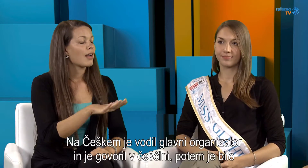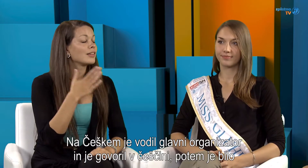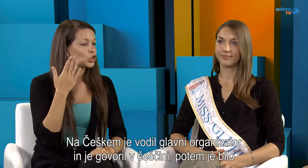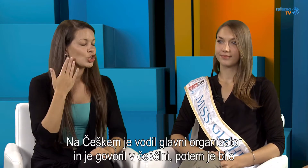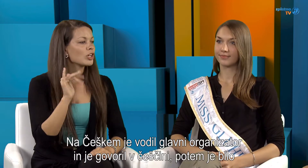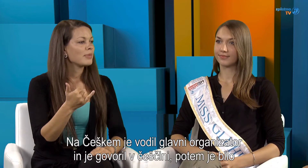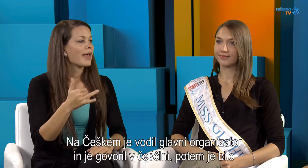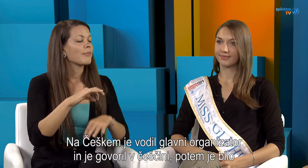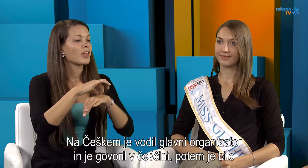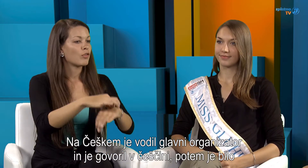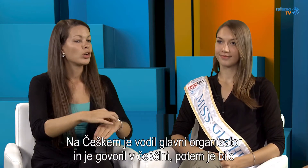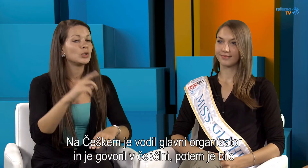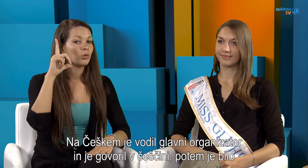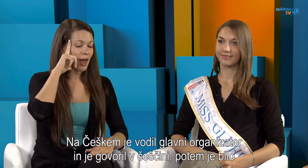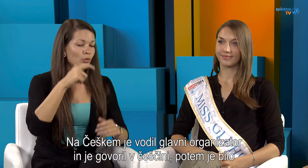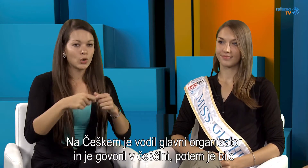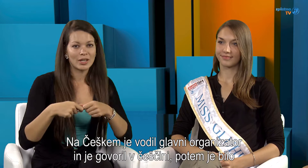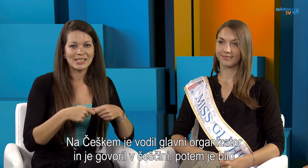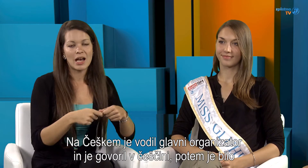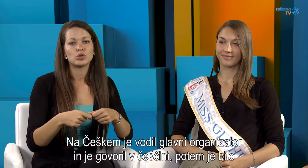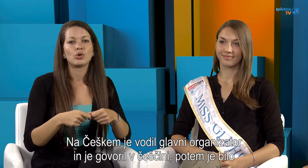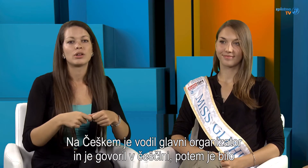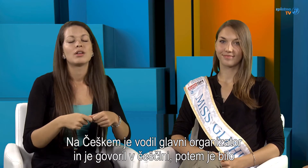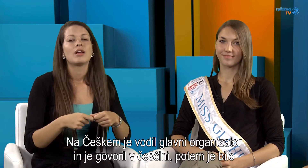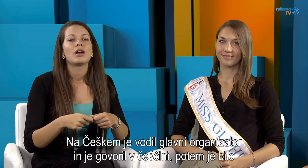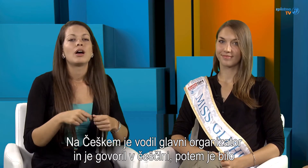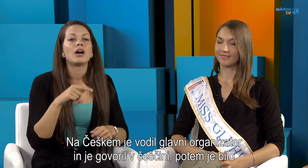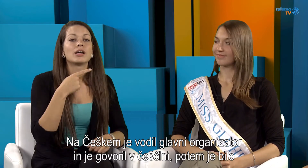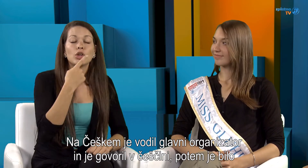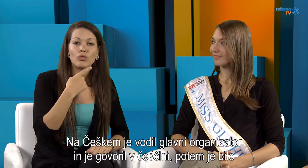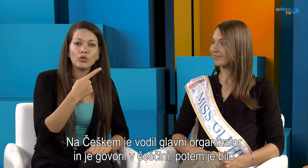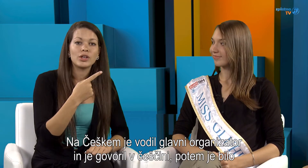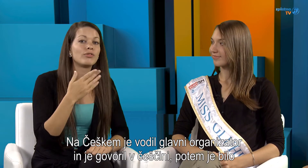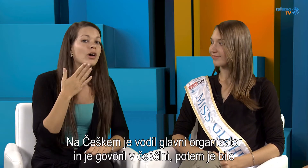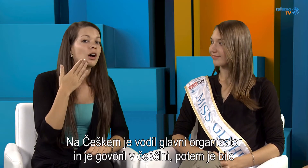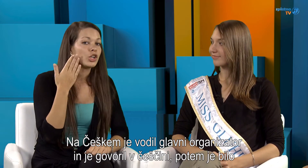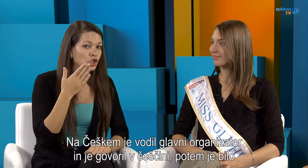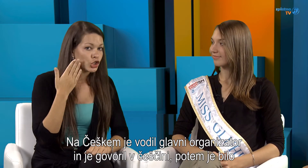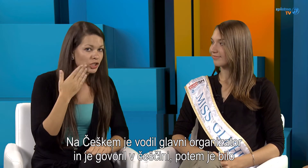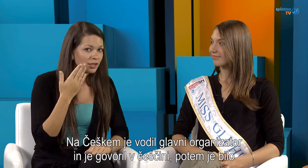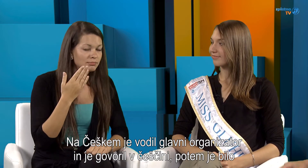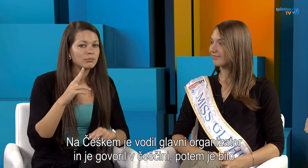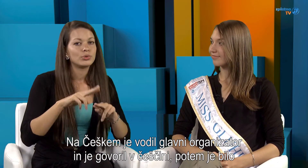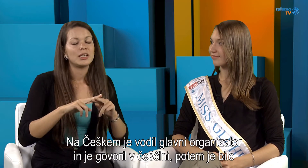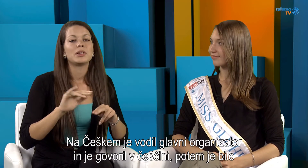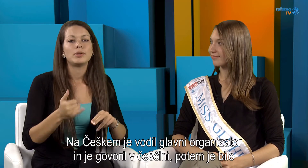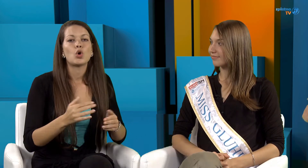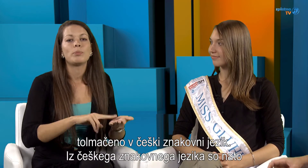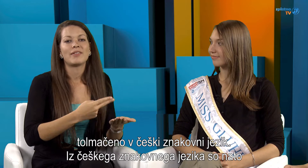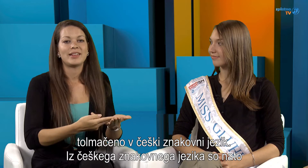Na Češkem je vodil glavni organizator, ki je govoril v češčini. Potem je bilo prevedeno